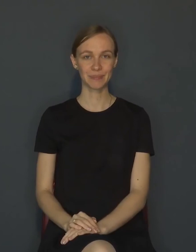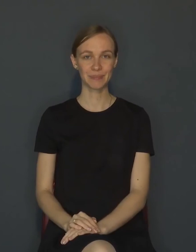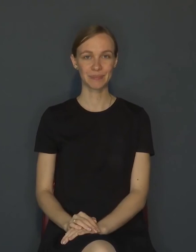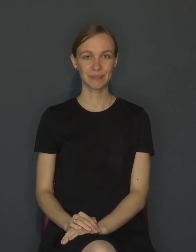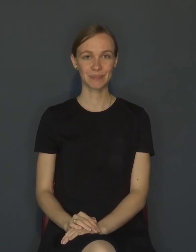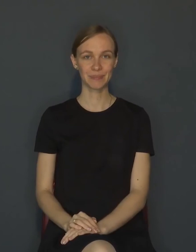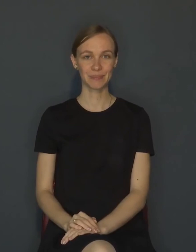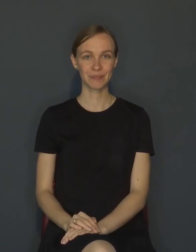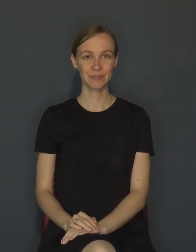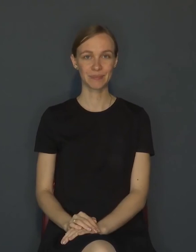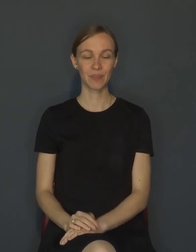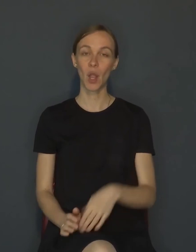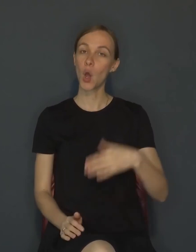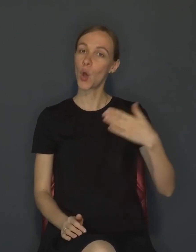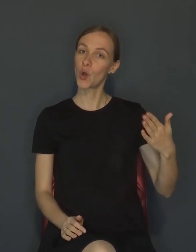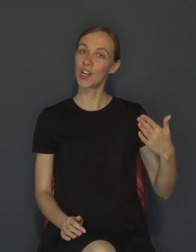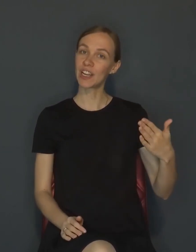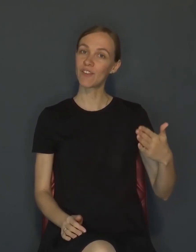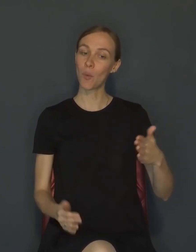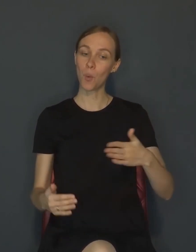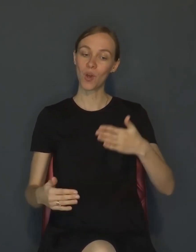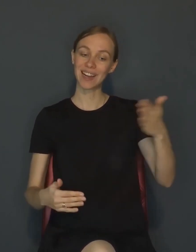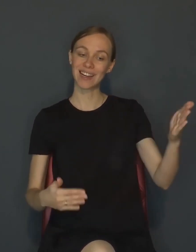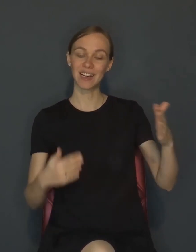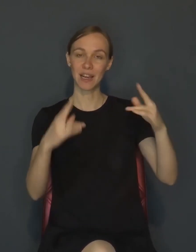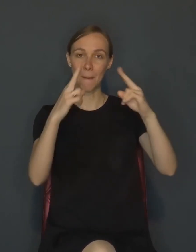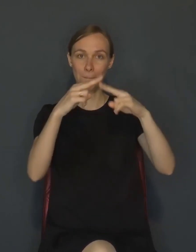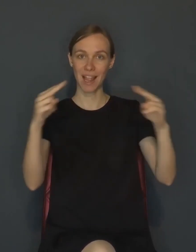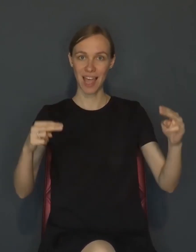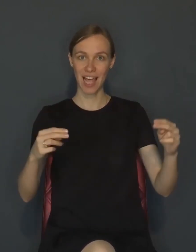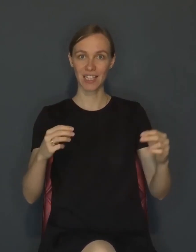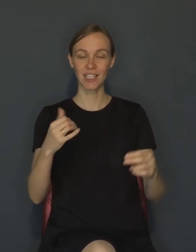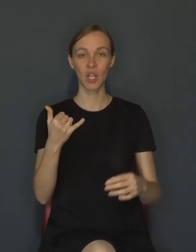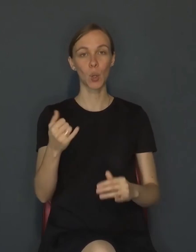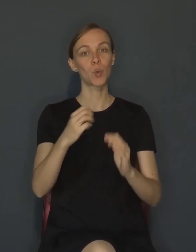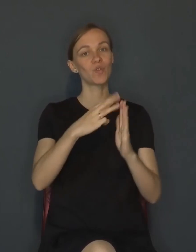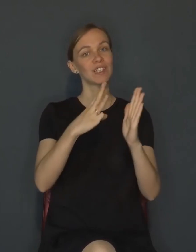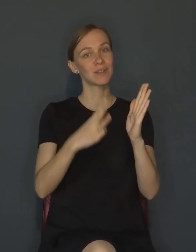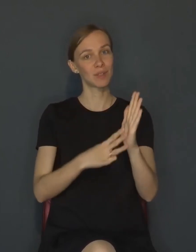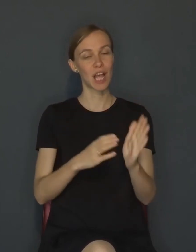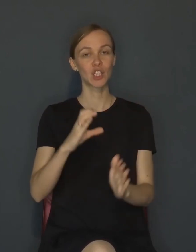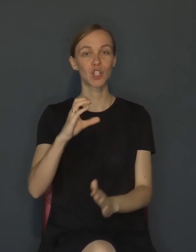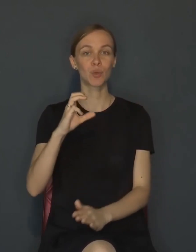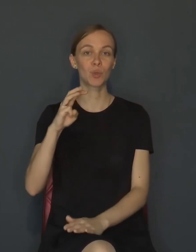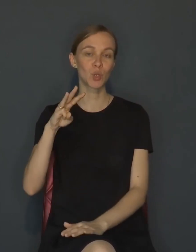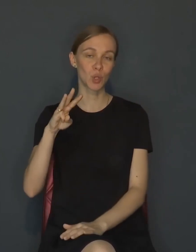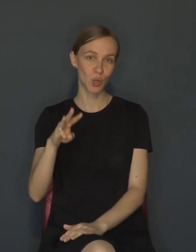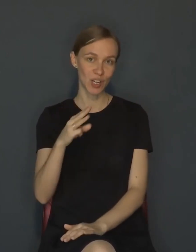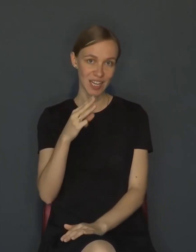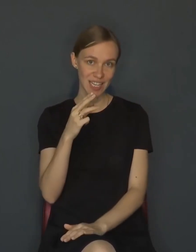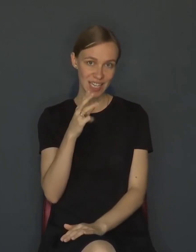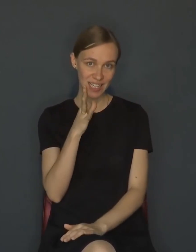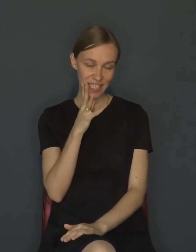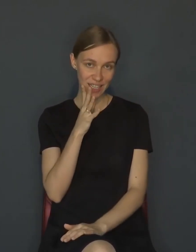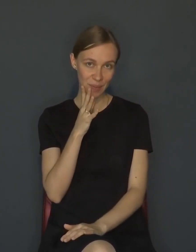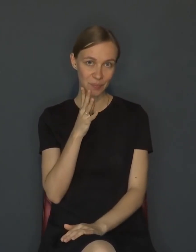У лівому крилі палацу у 18 столітті знаходилася кругла